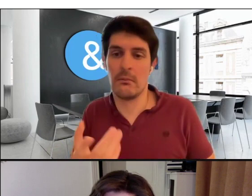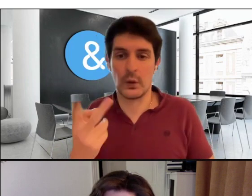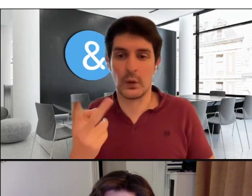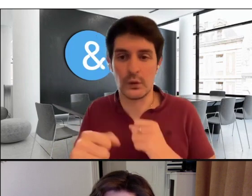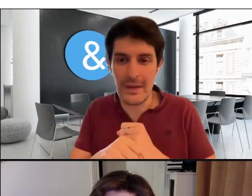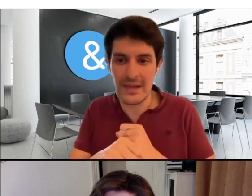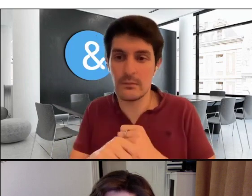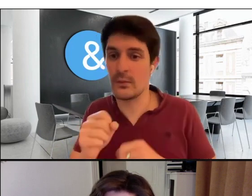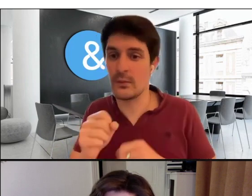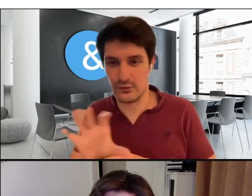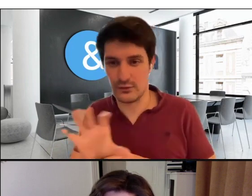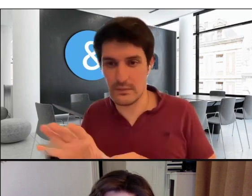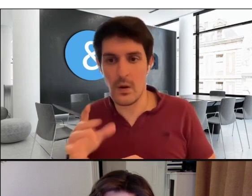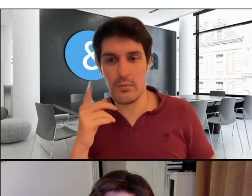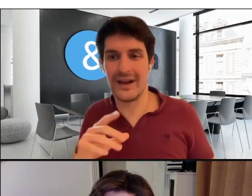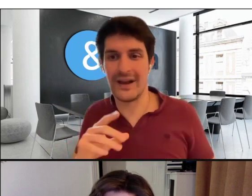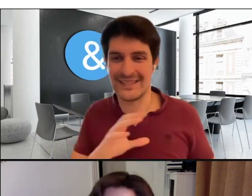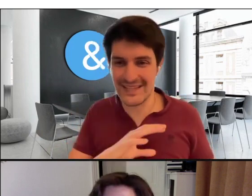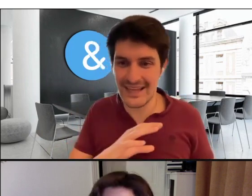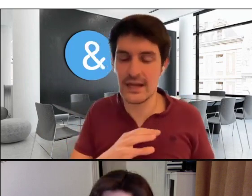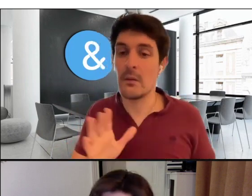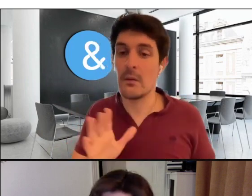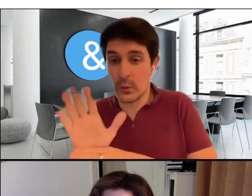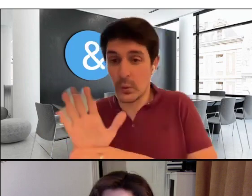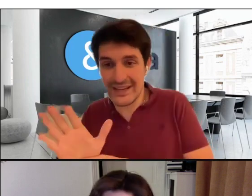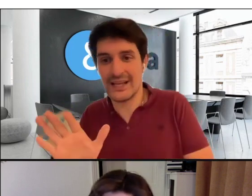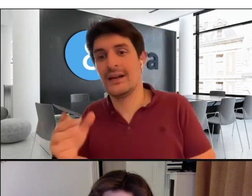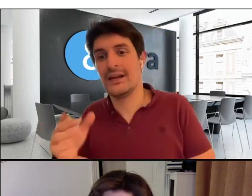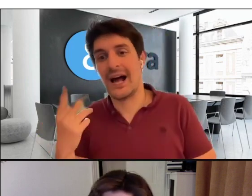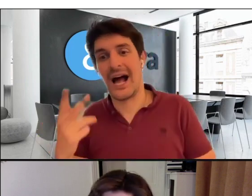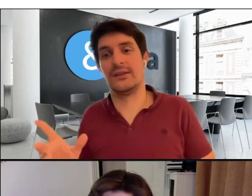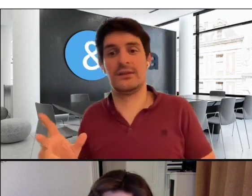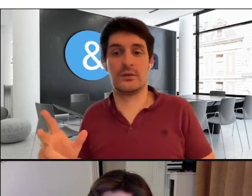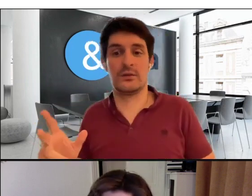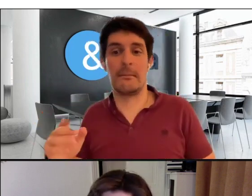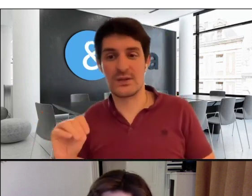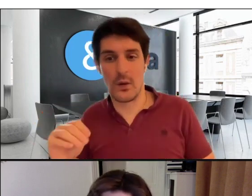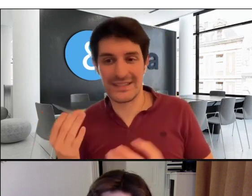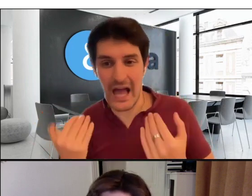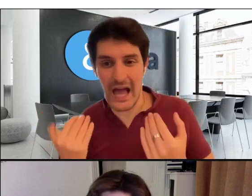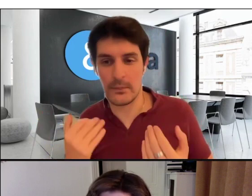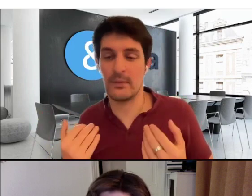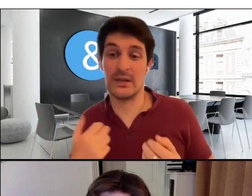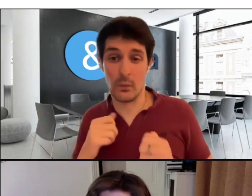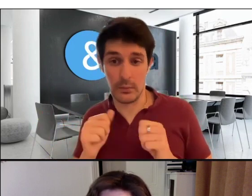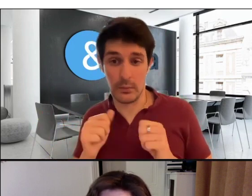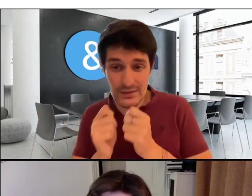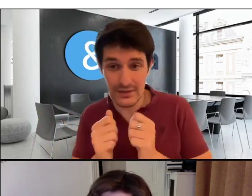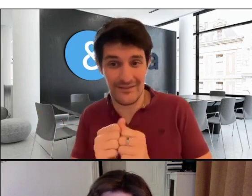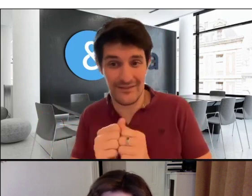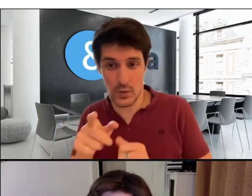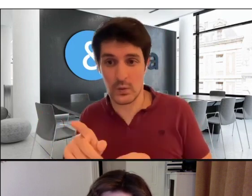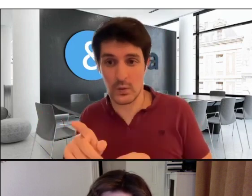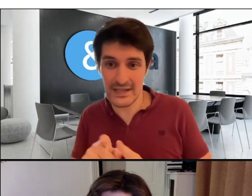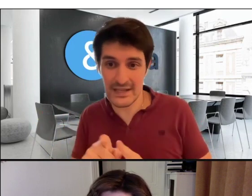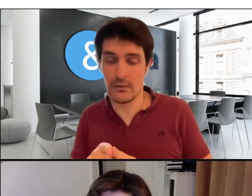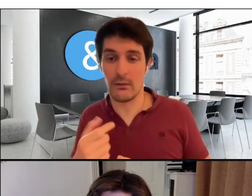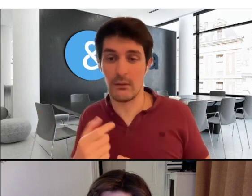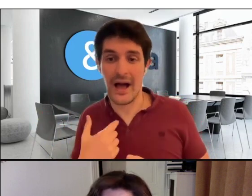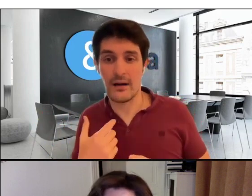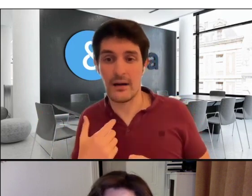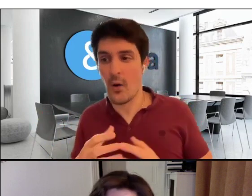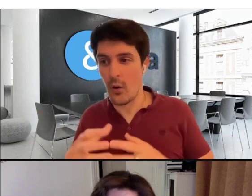2 semaines, gratuitement, pour essayer, montrer à ta mission handicap. On peut discuter avec eux aussi. On